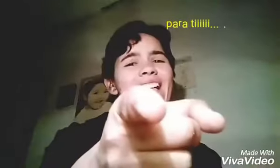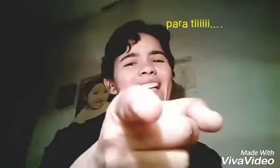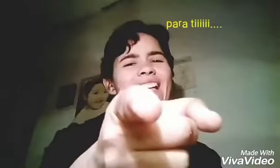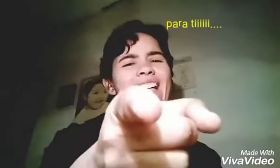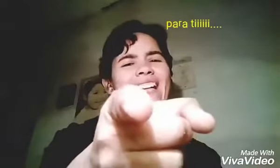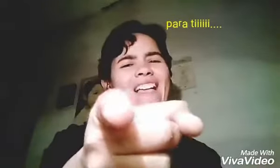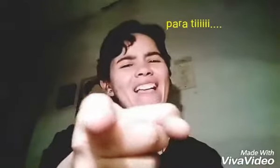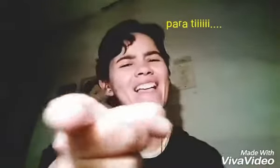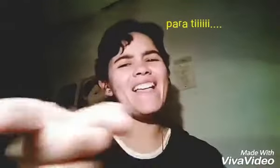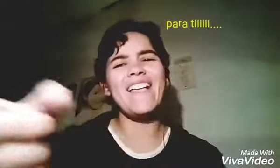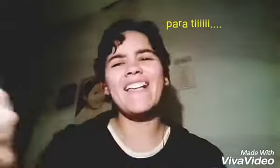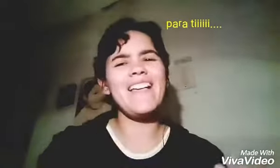ti